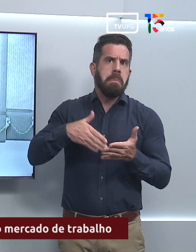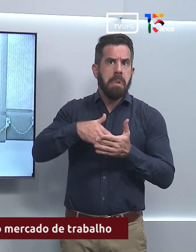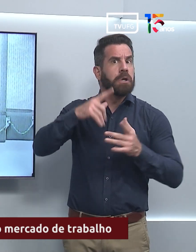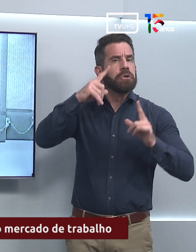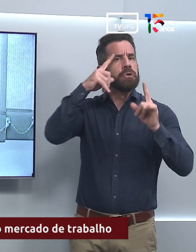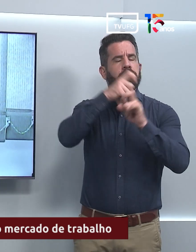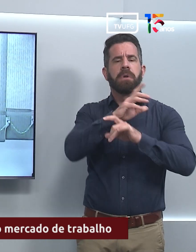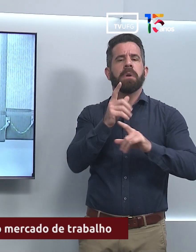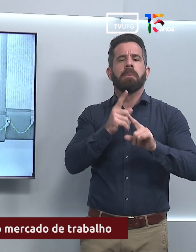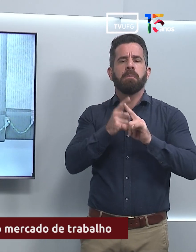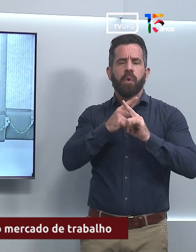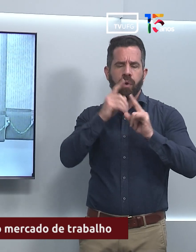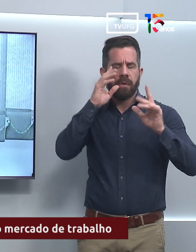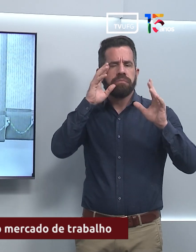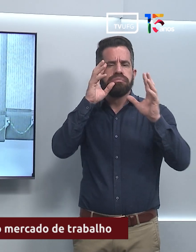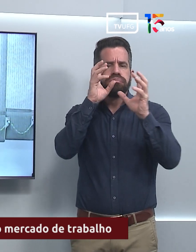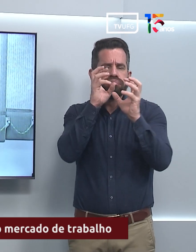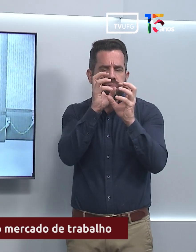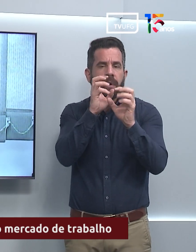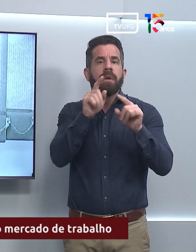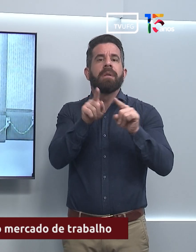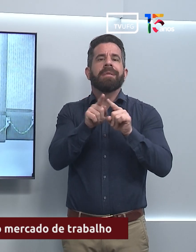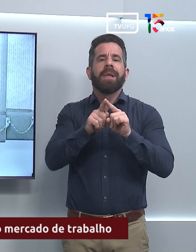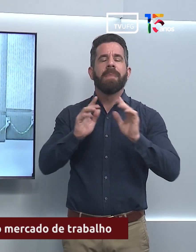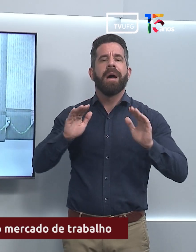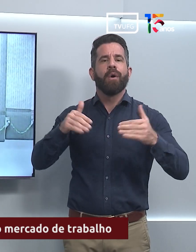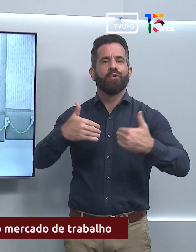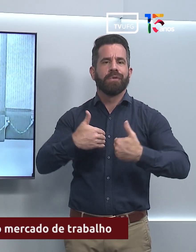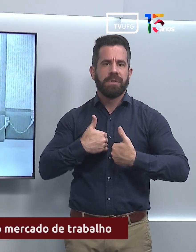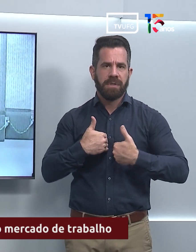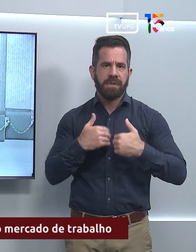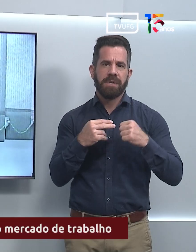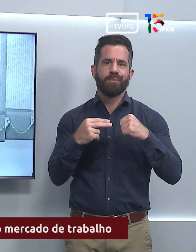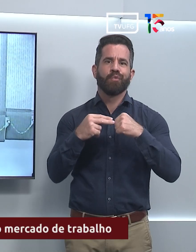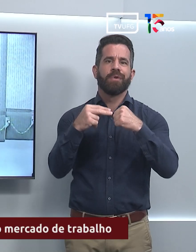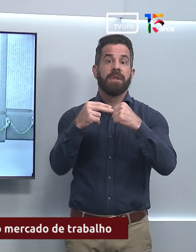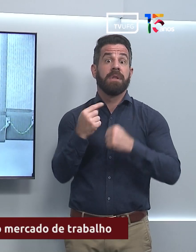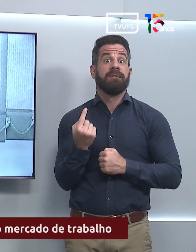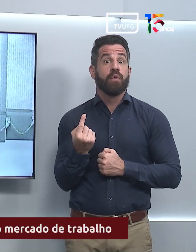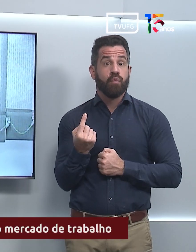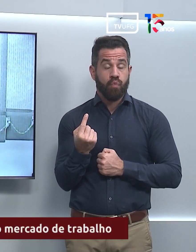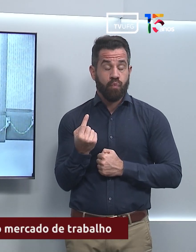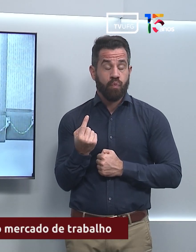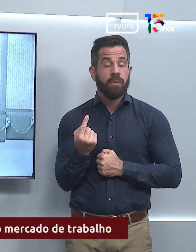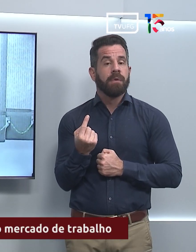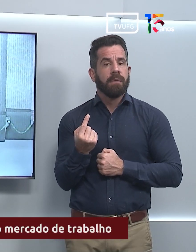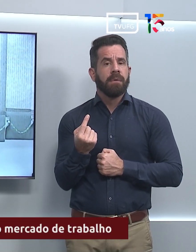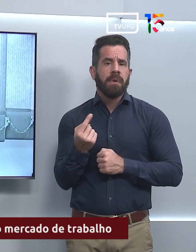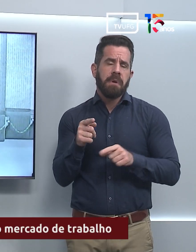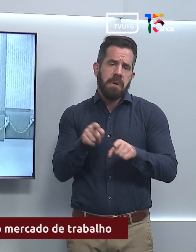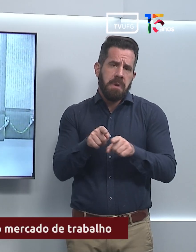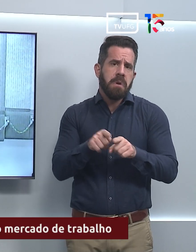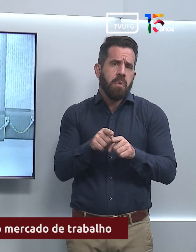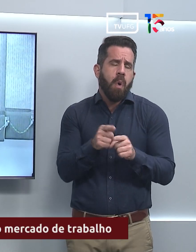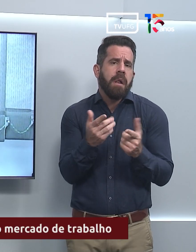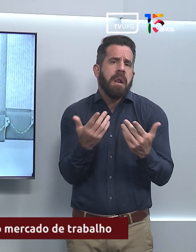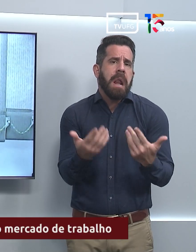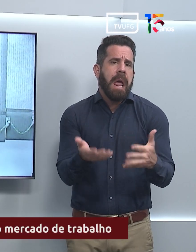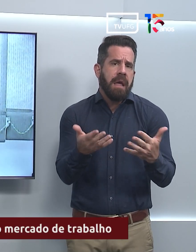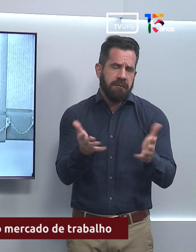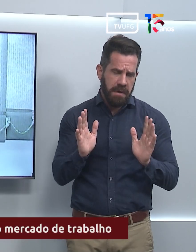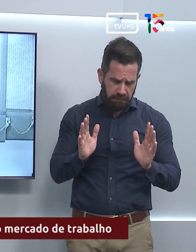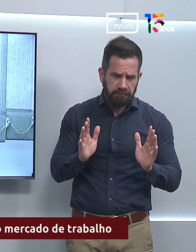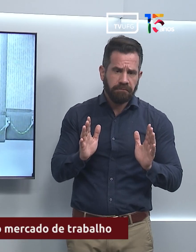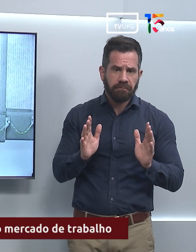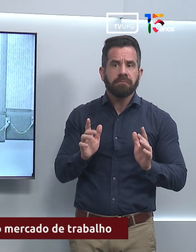e eu tenho autismo nível 1. Então, são níveis leves de deficiência. Para outros colegas que eu